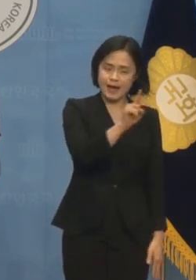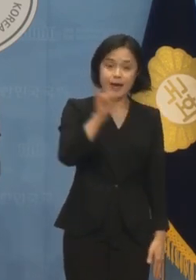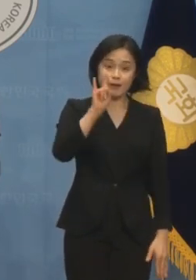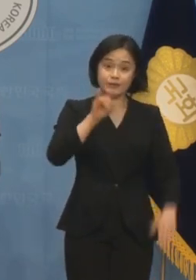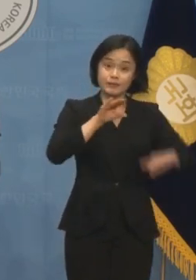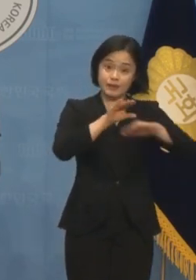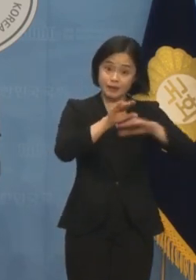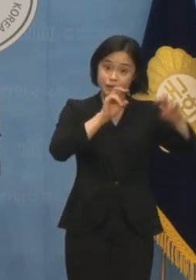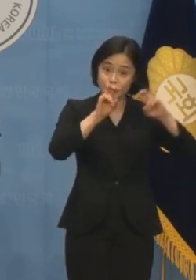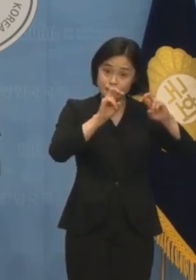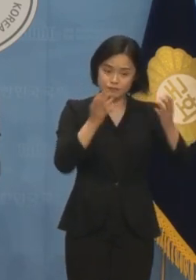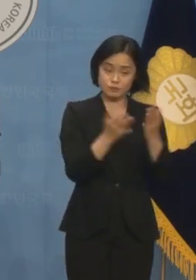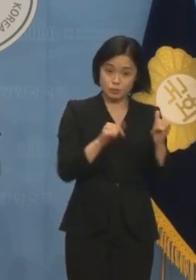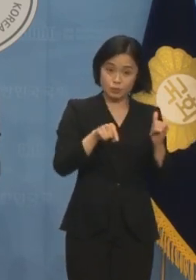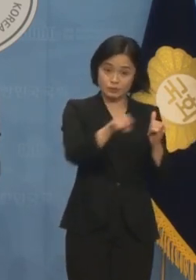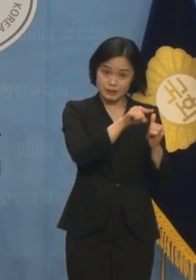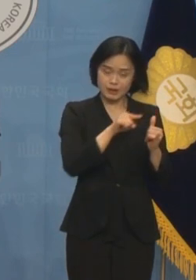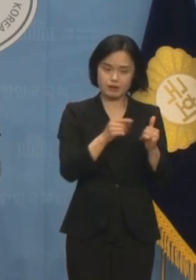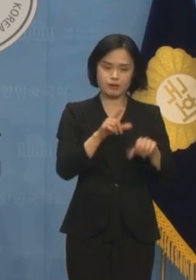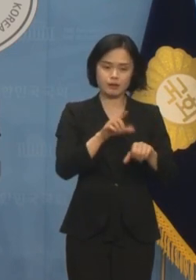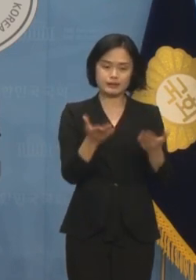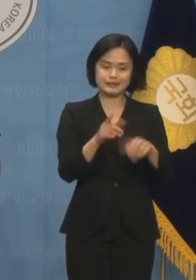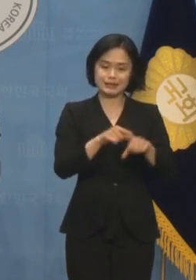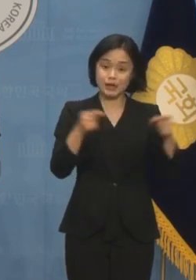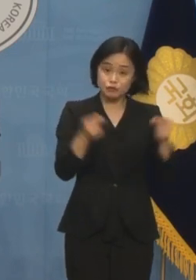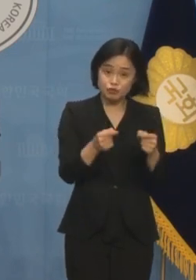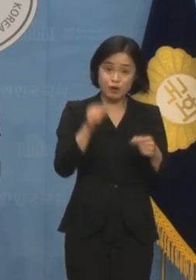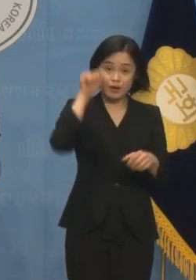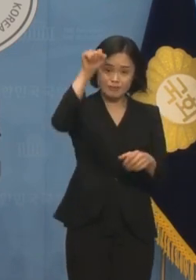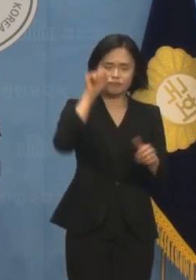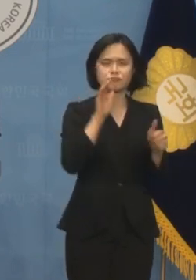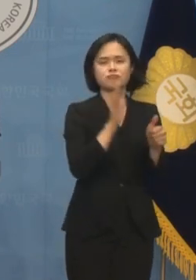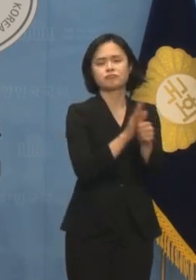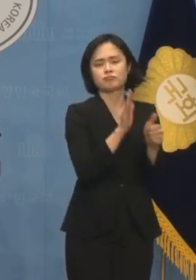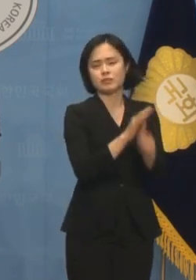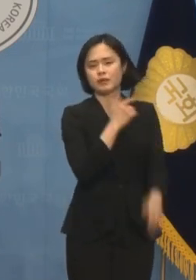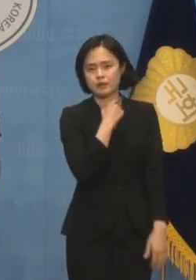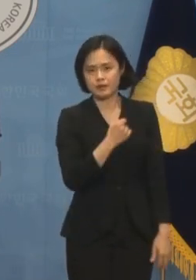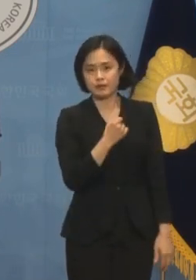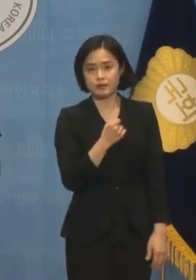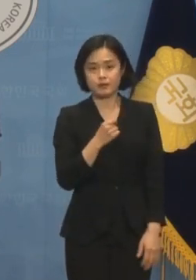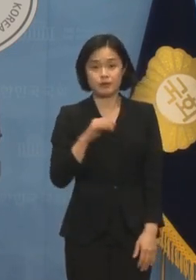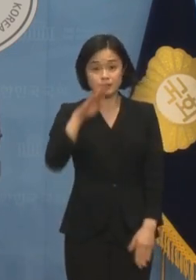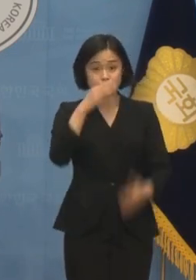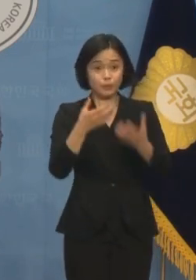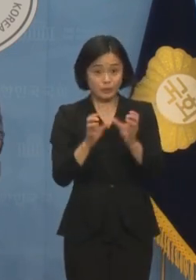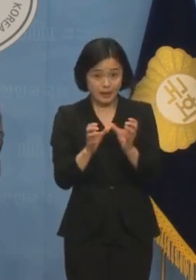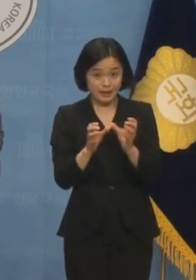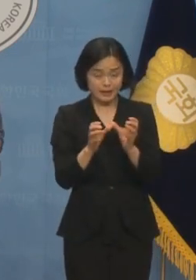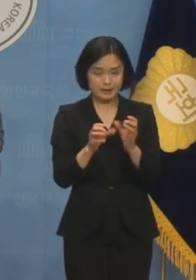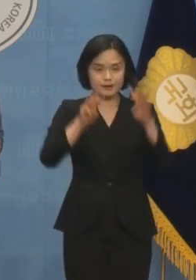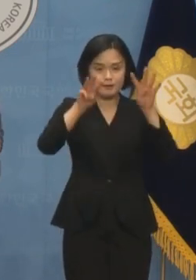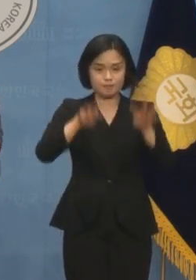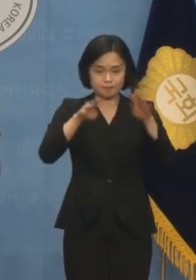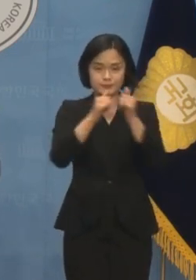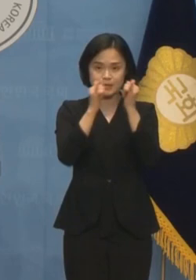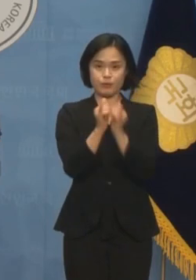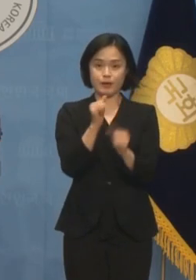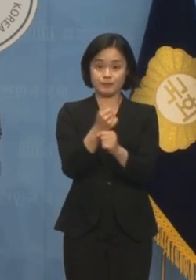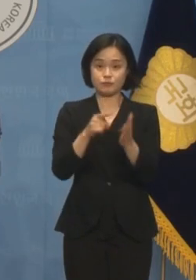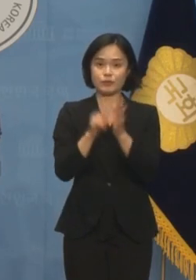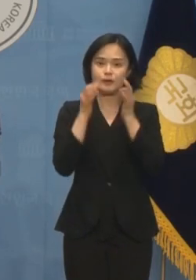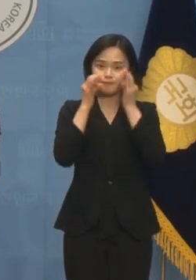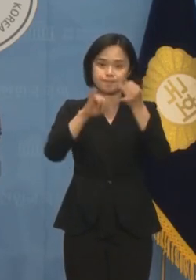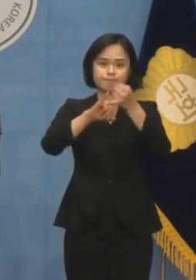투쟁을 적극 지지합니다. 진보당도 임금 삭감 없는 주 4일제 사회를 위해서 온 힘을